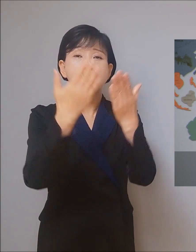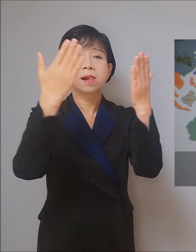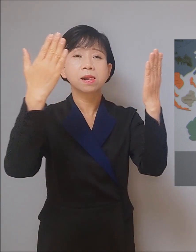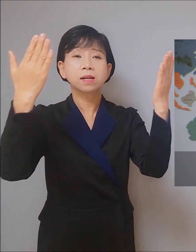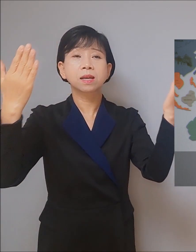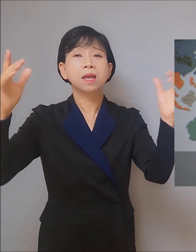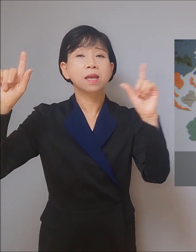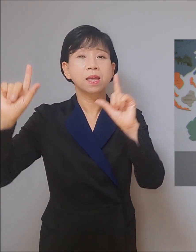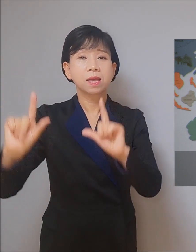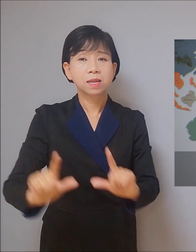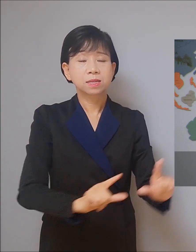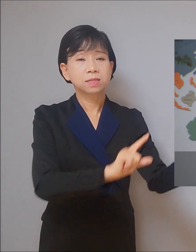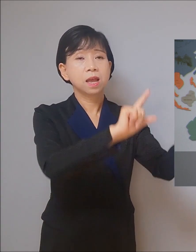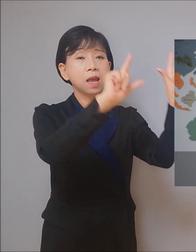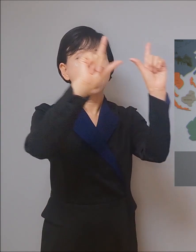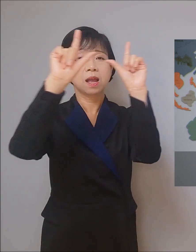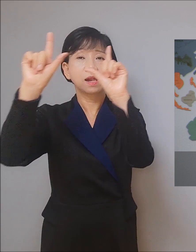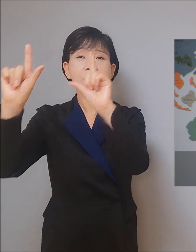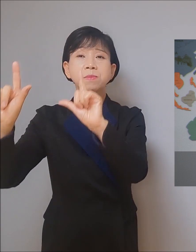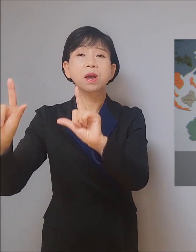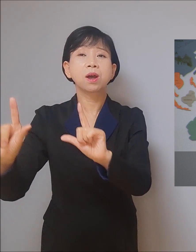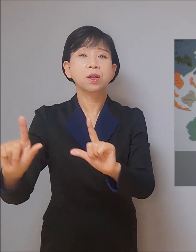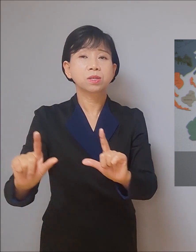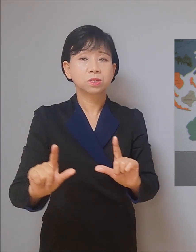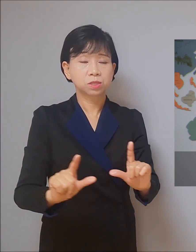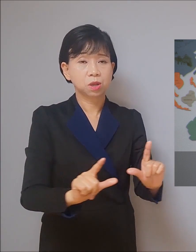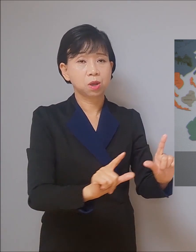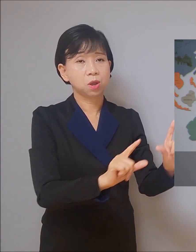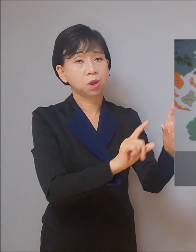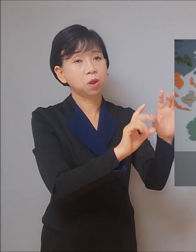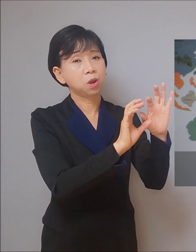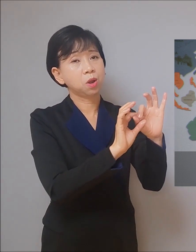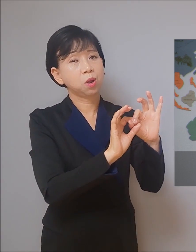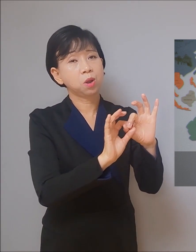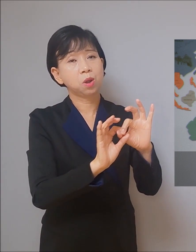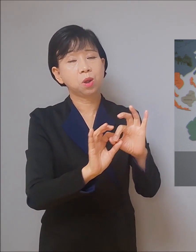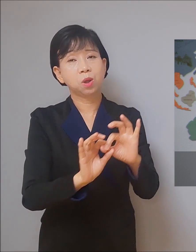해처럼 밝게 살면서